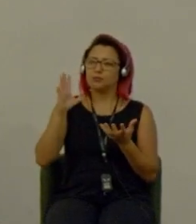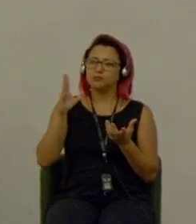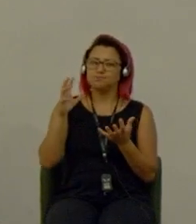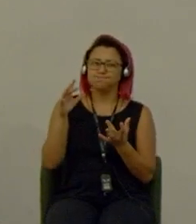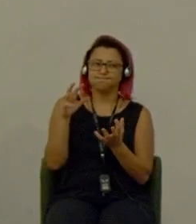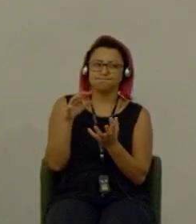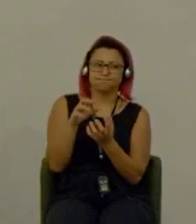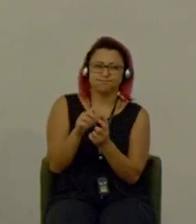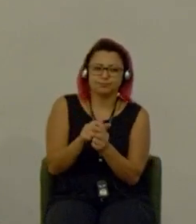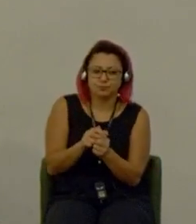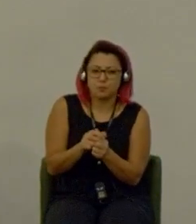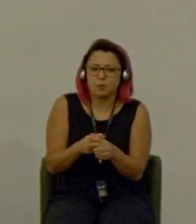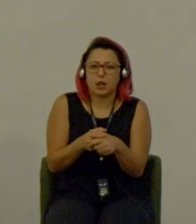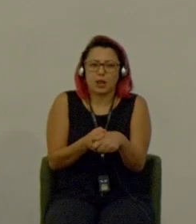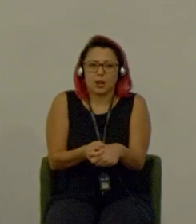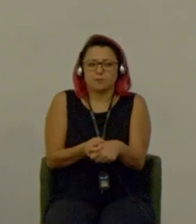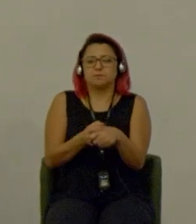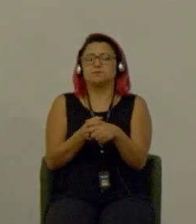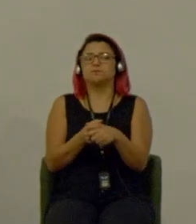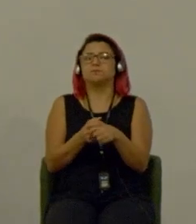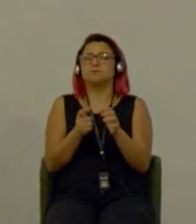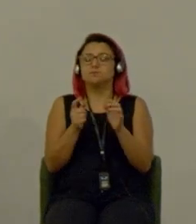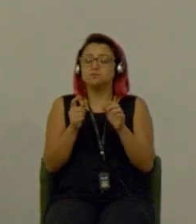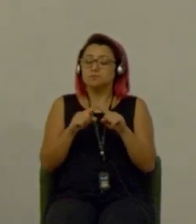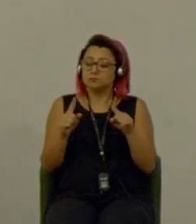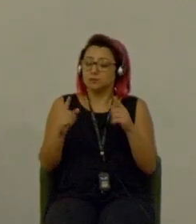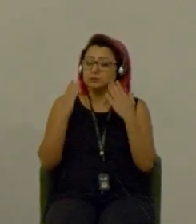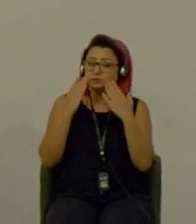voir autrement le sol. C'est vraiment une transformation du regard.